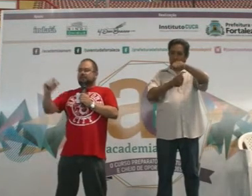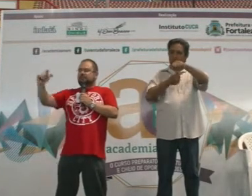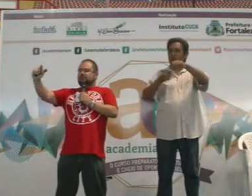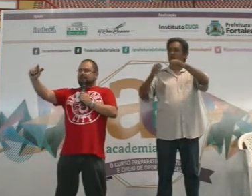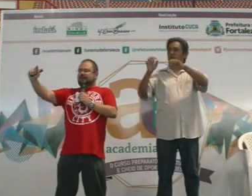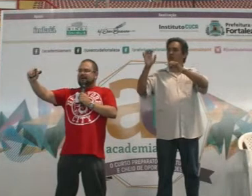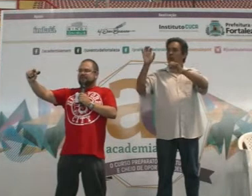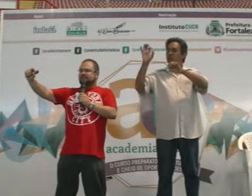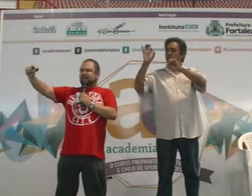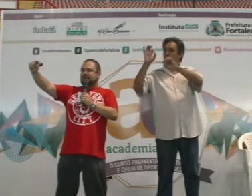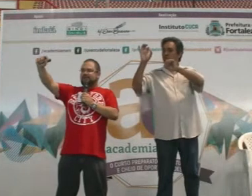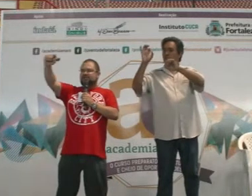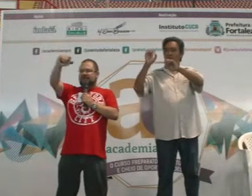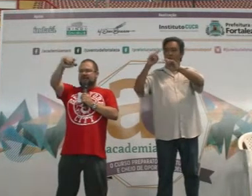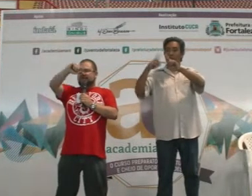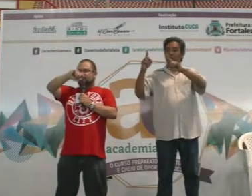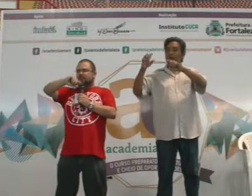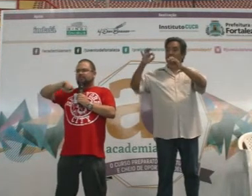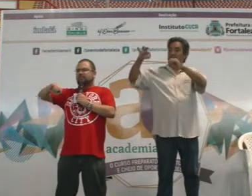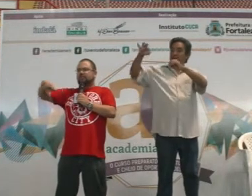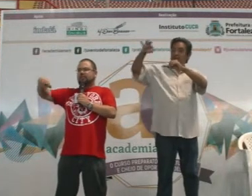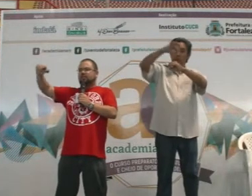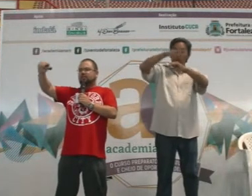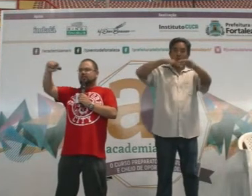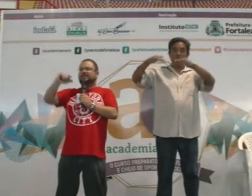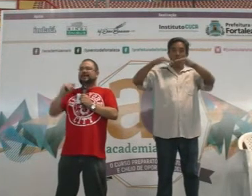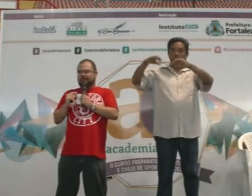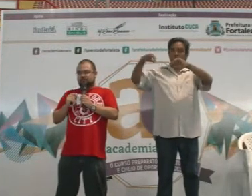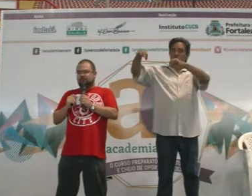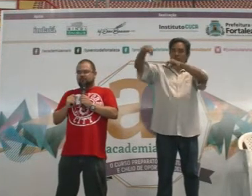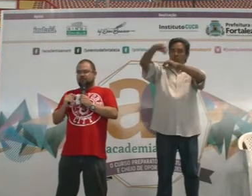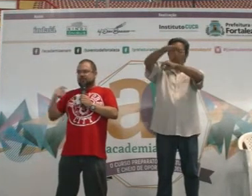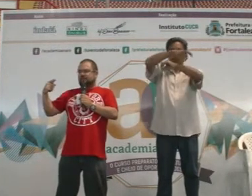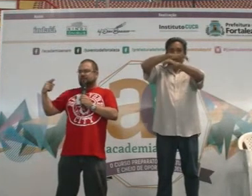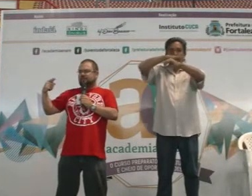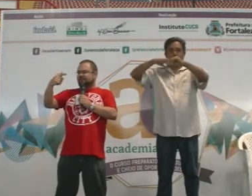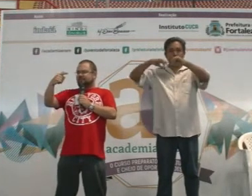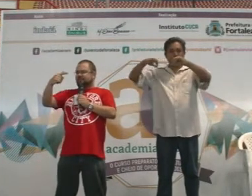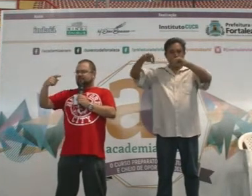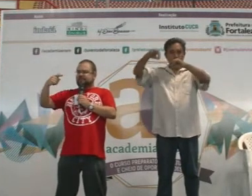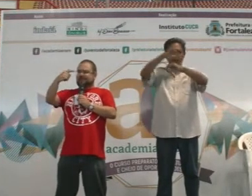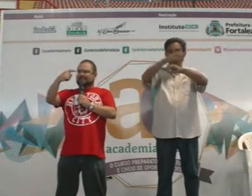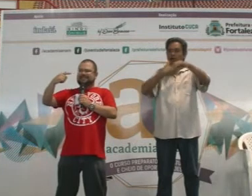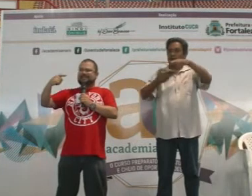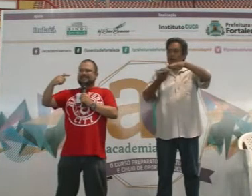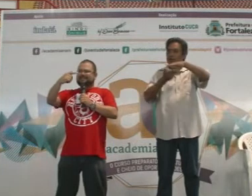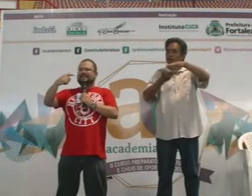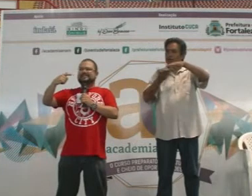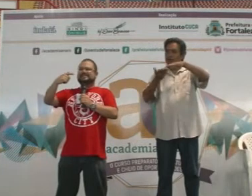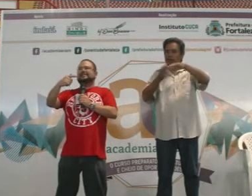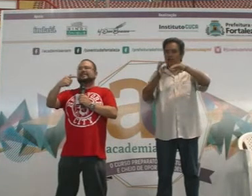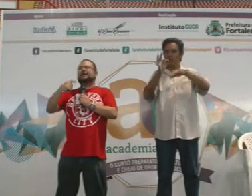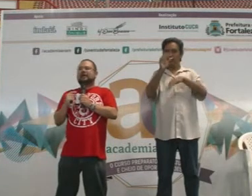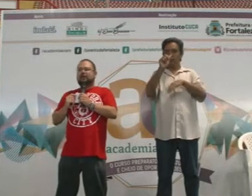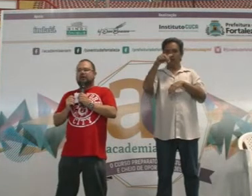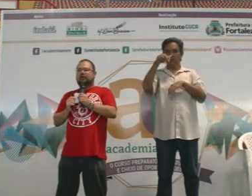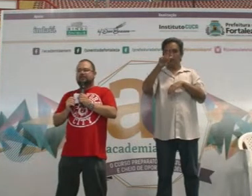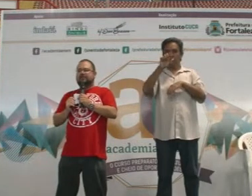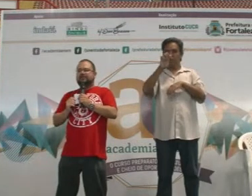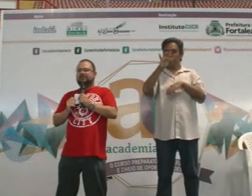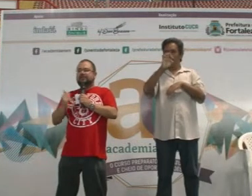Lua, mas por ela estar em movimento orbitário, é como ela tem uma velocidade que tangencia